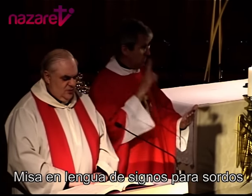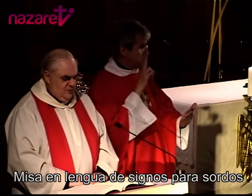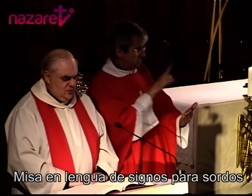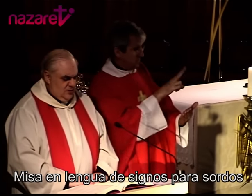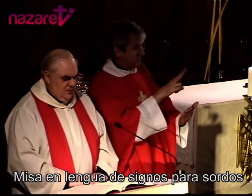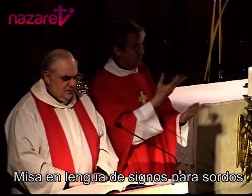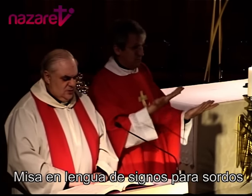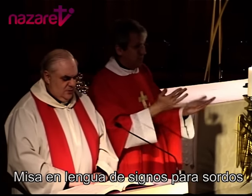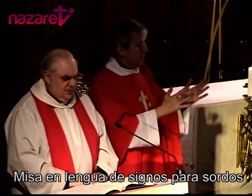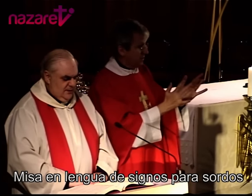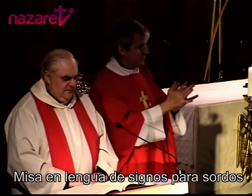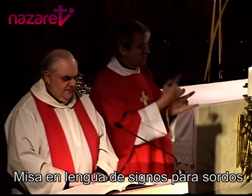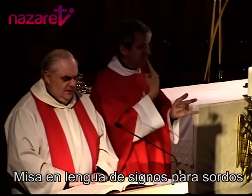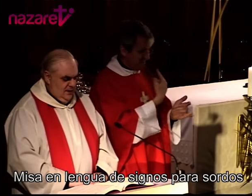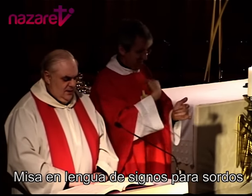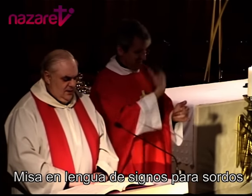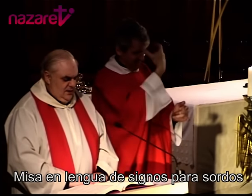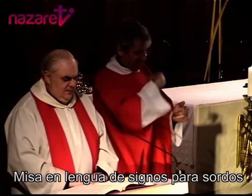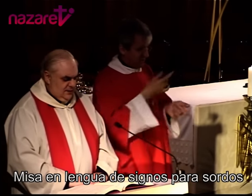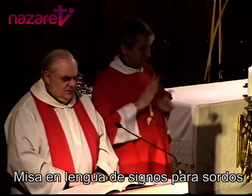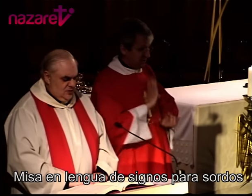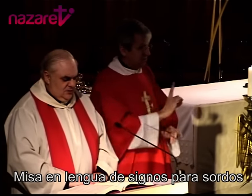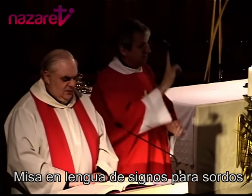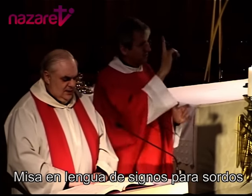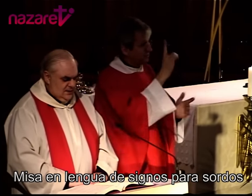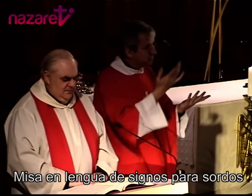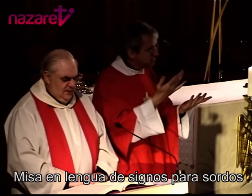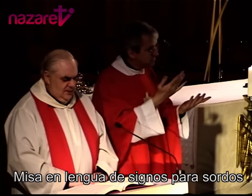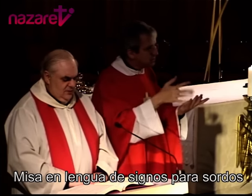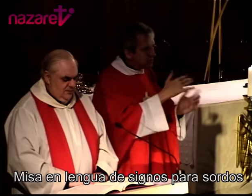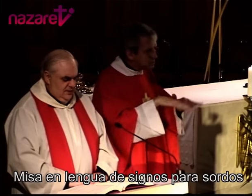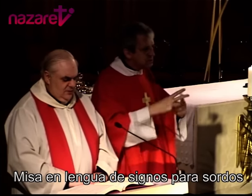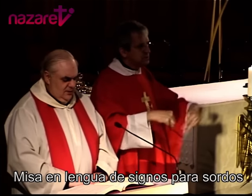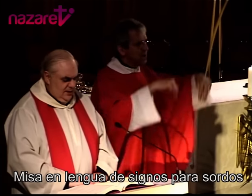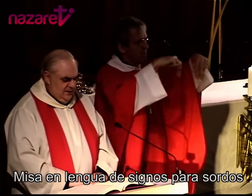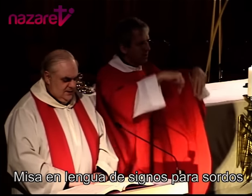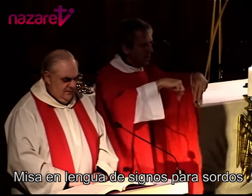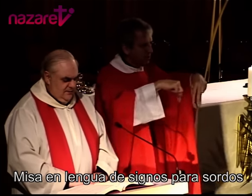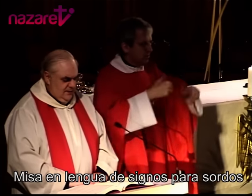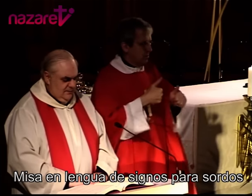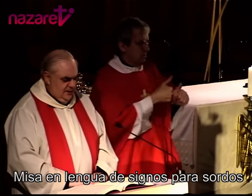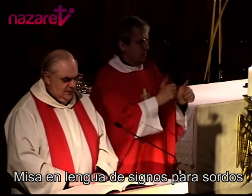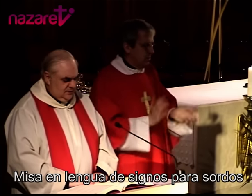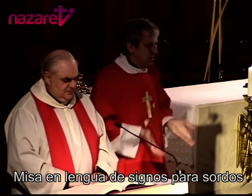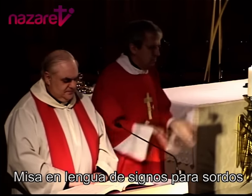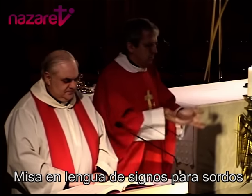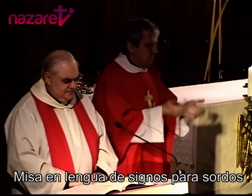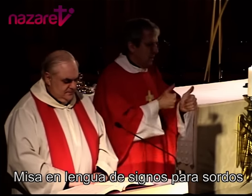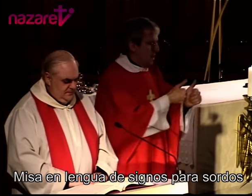mismos lo hemos oído de su boca». Y levantándose toda la asamblea, lo llevaron a presencia de